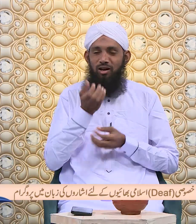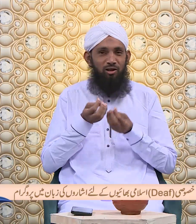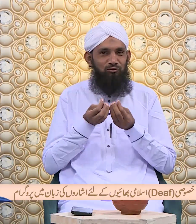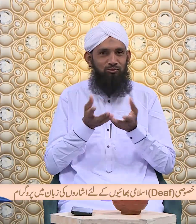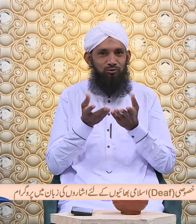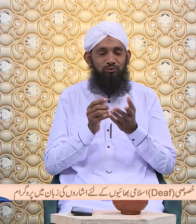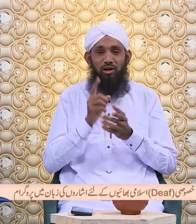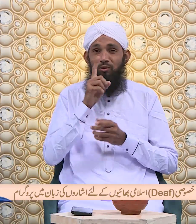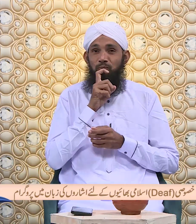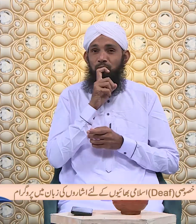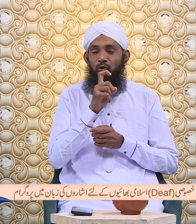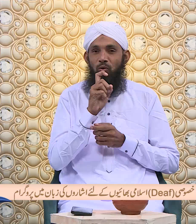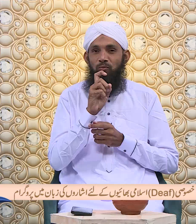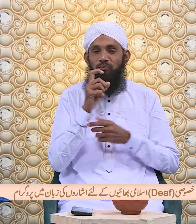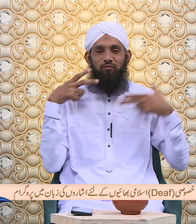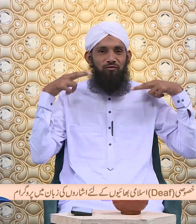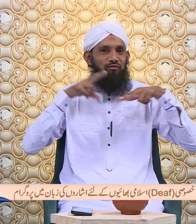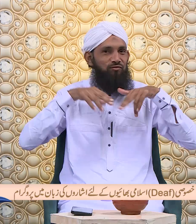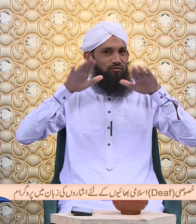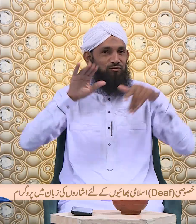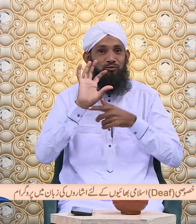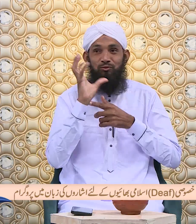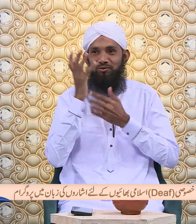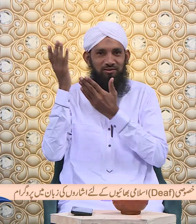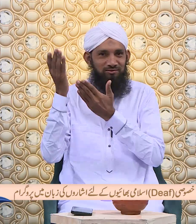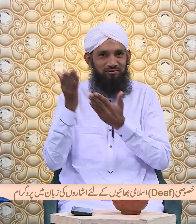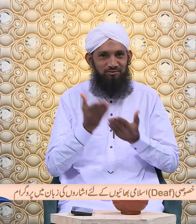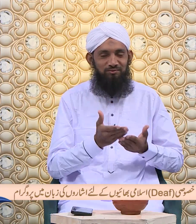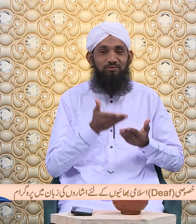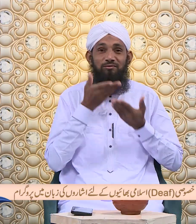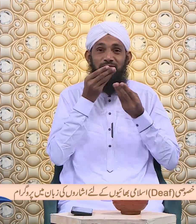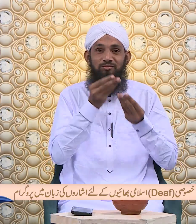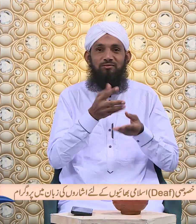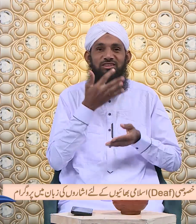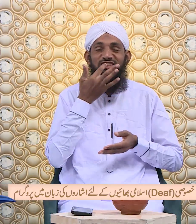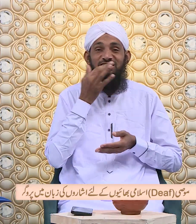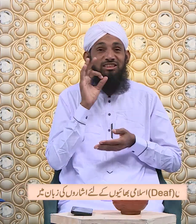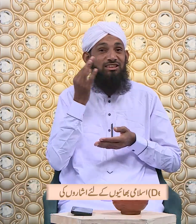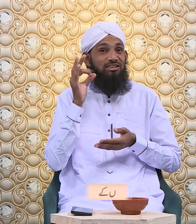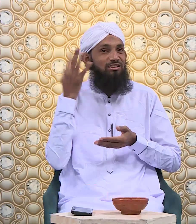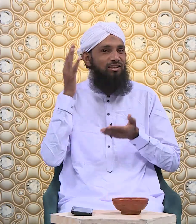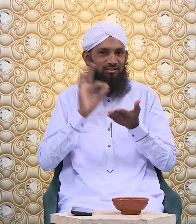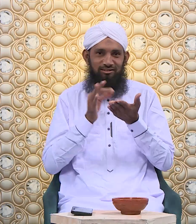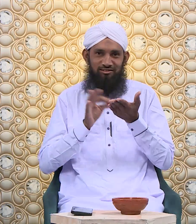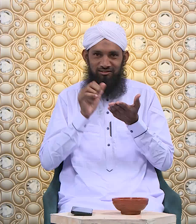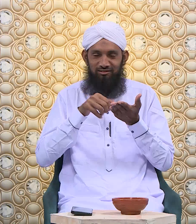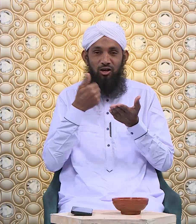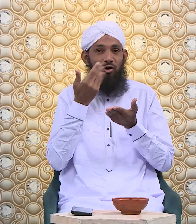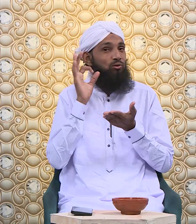کا دن آتا ہے تو اللہ پاک فرشتوں کو بھیجتا ہے جن کے پاس چاندی کے کاغذ اور سونے کے قلم ہوتے ہیں وہ جمعیرات